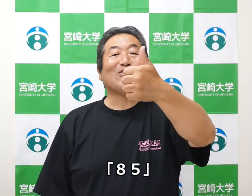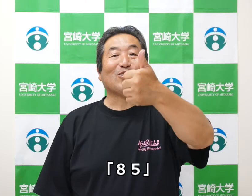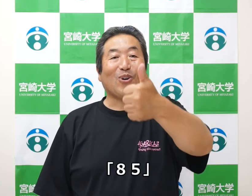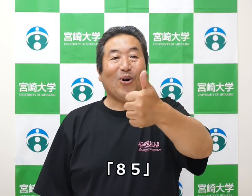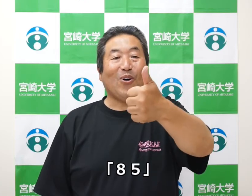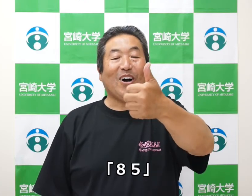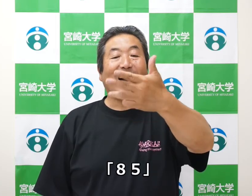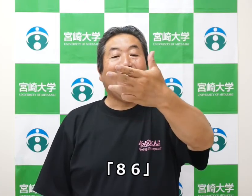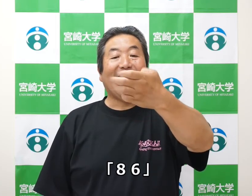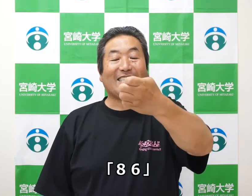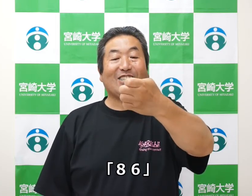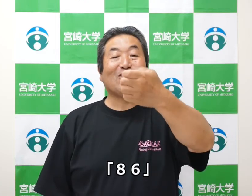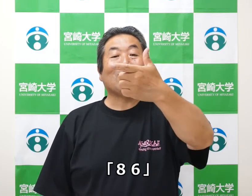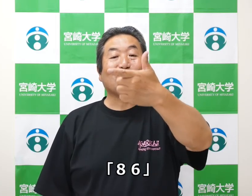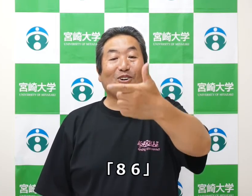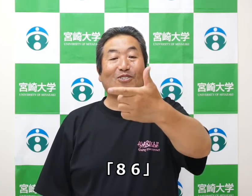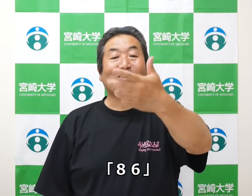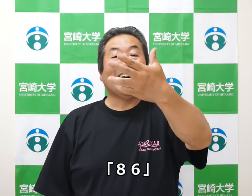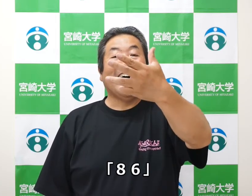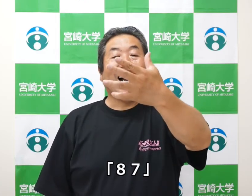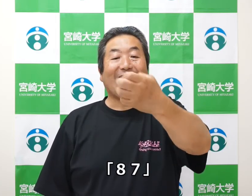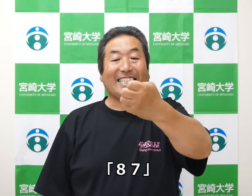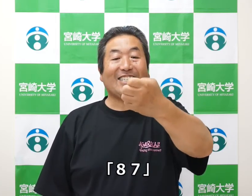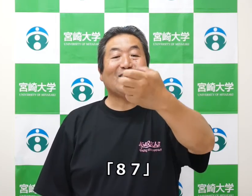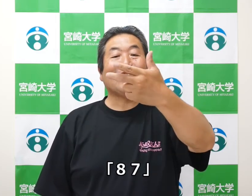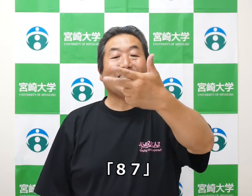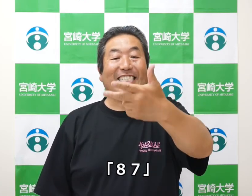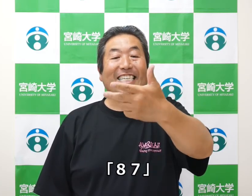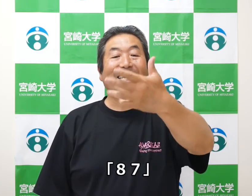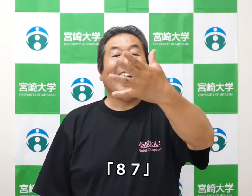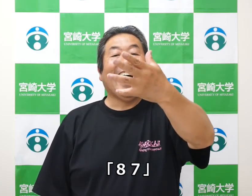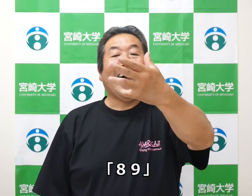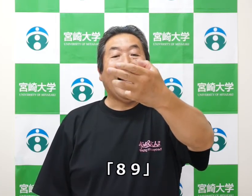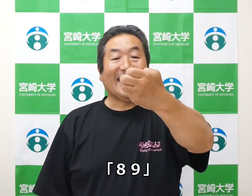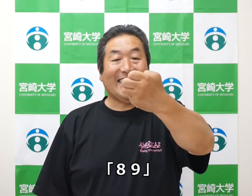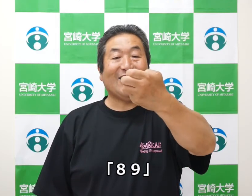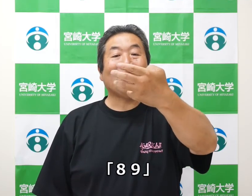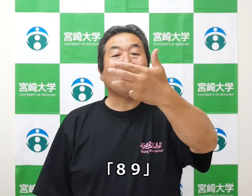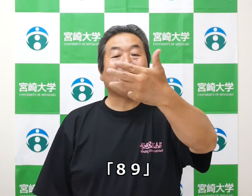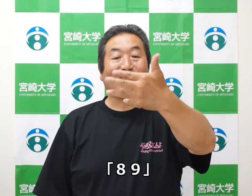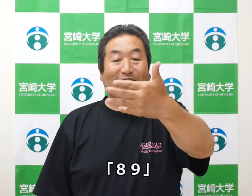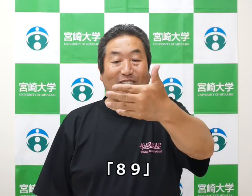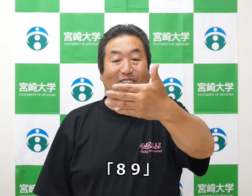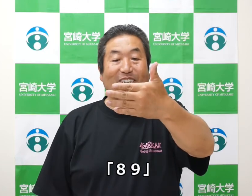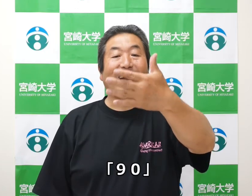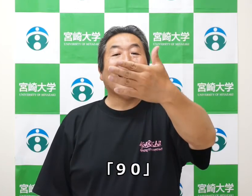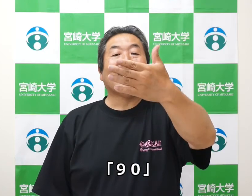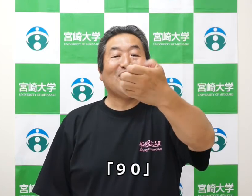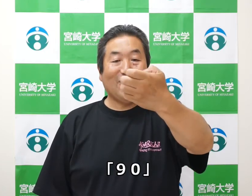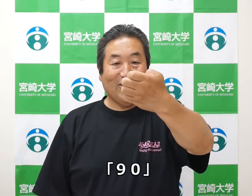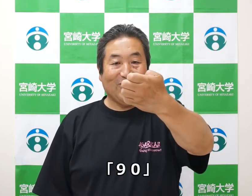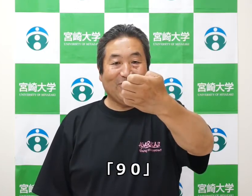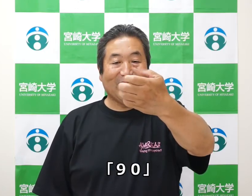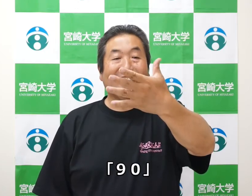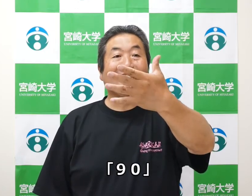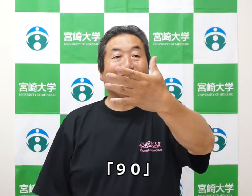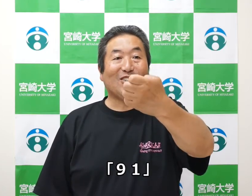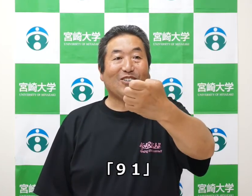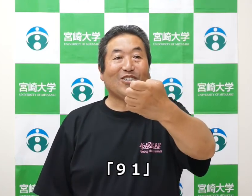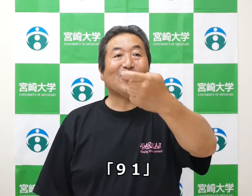85、86、87、89、90。